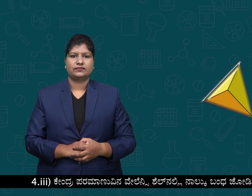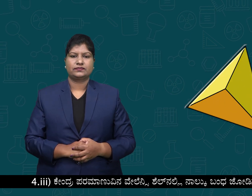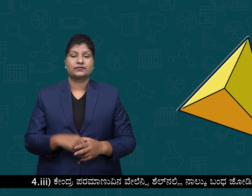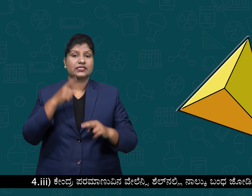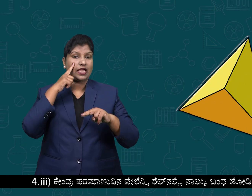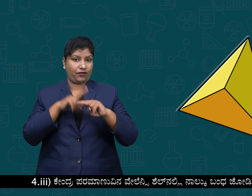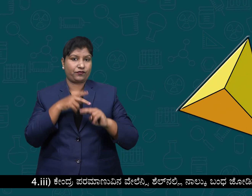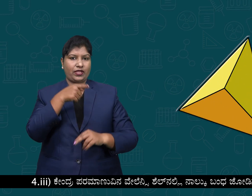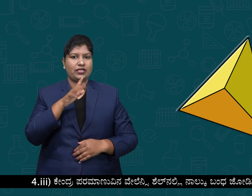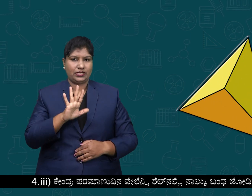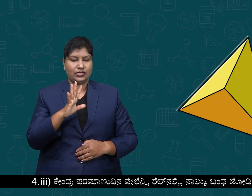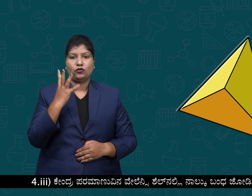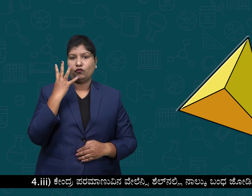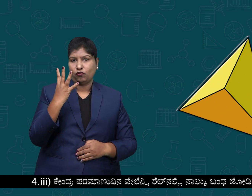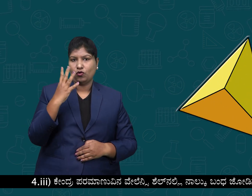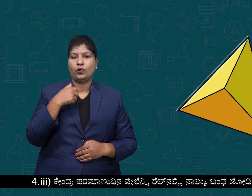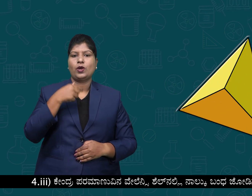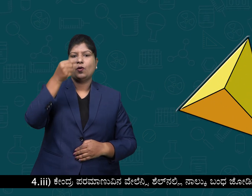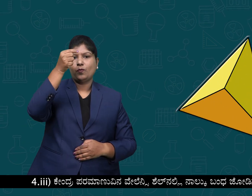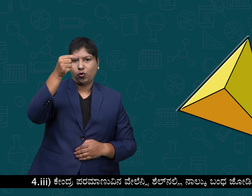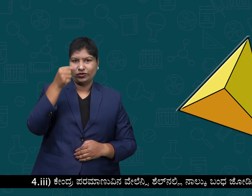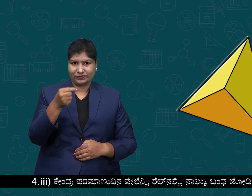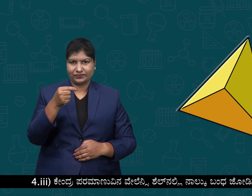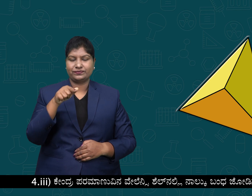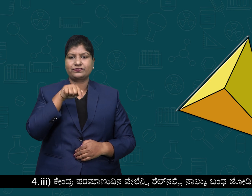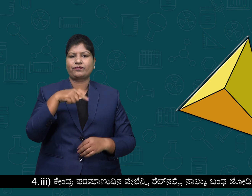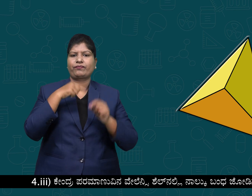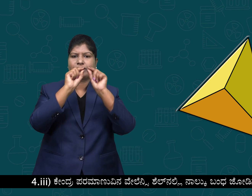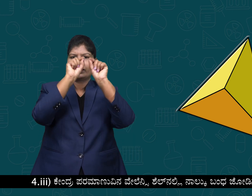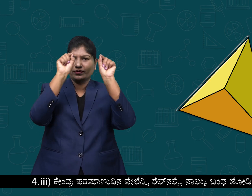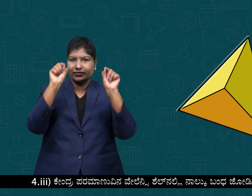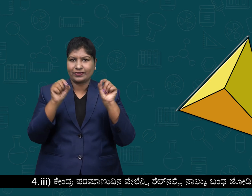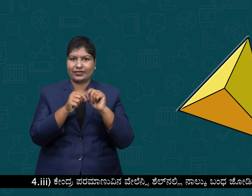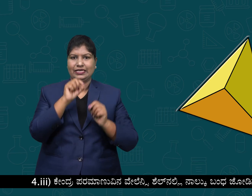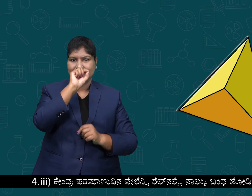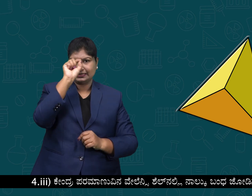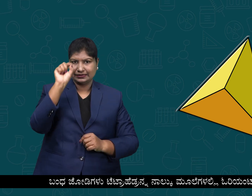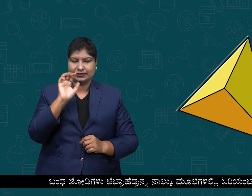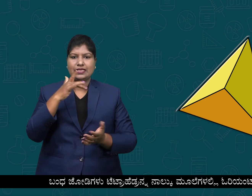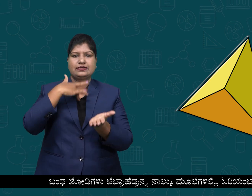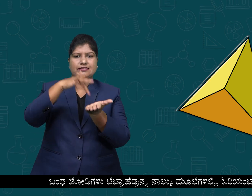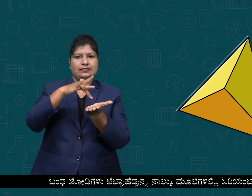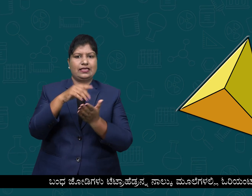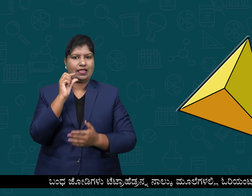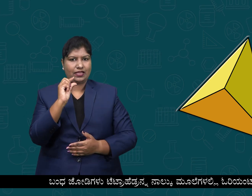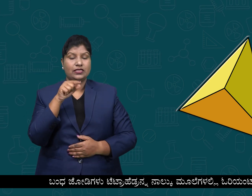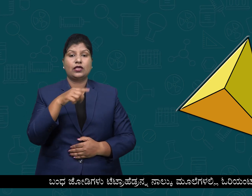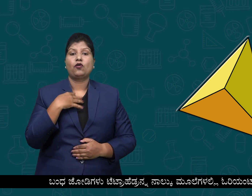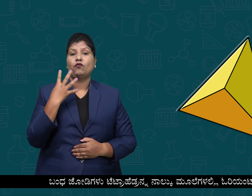ಕೇಂದ್ರ ಪರಮಾಣುವಿನ ವೇಲೆನ್ಸಿ ಶೆಲ್ನಲ್ಲಿ 4 ಬಂಧ ಜೋಡಿಗಳಿದ್ದರೆ 4 ಬಂಧ ಜೋಡಿಗಳು